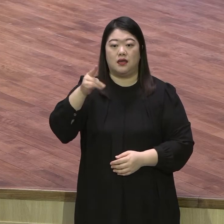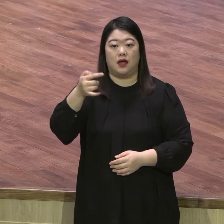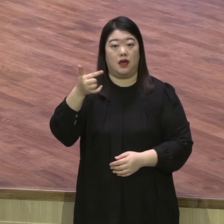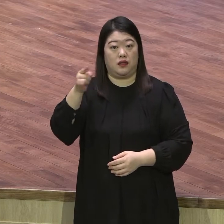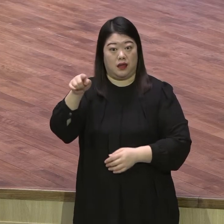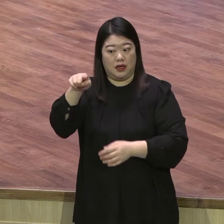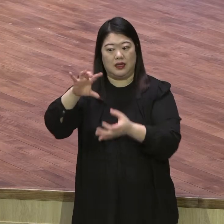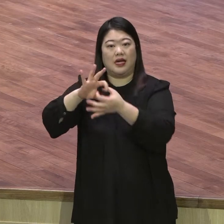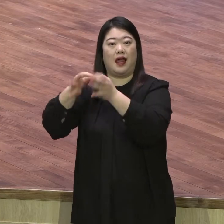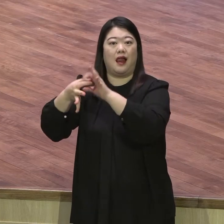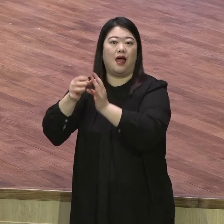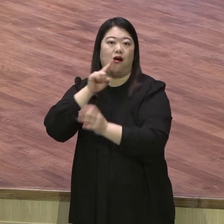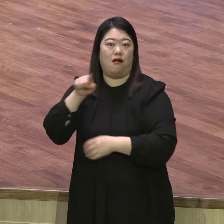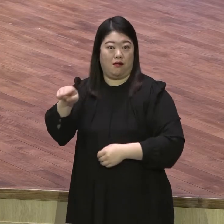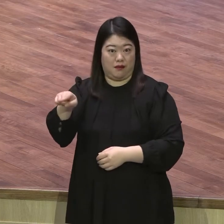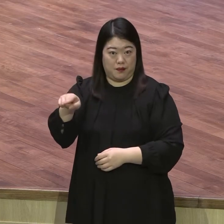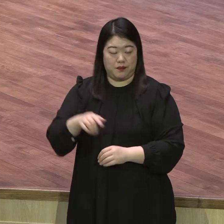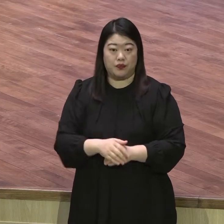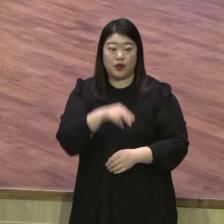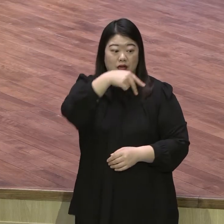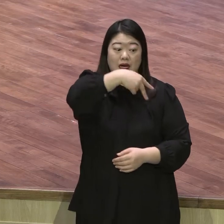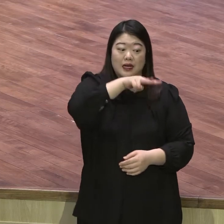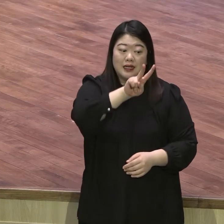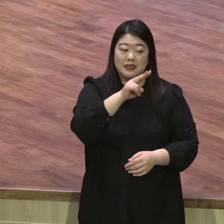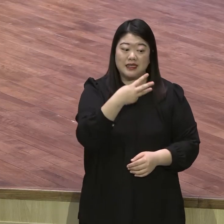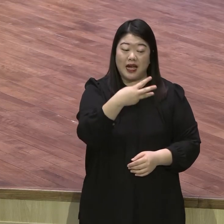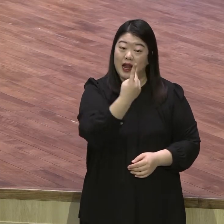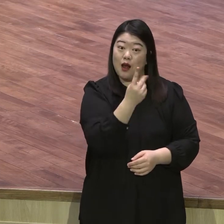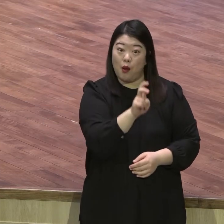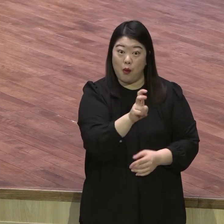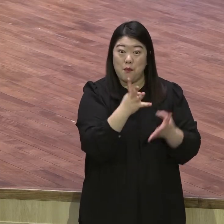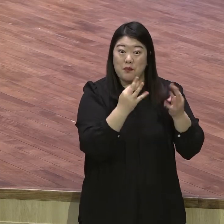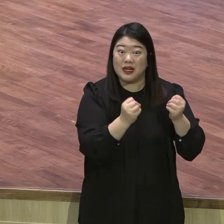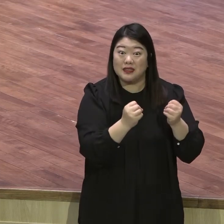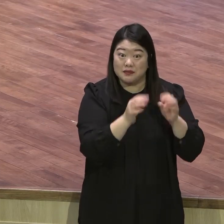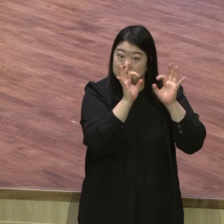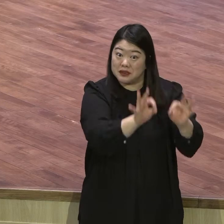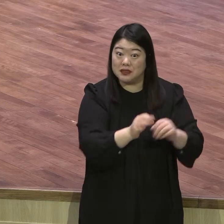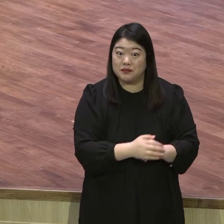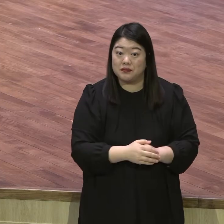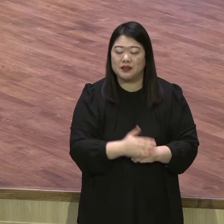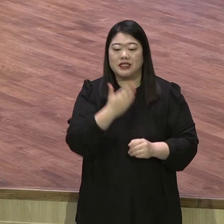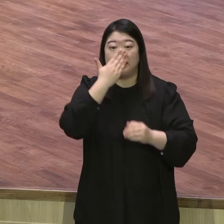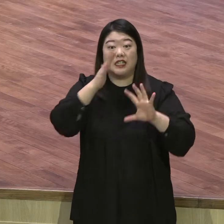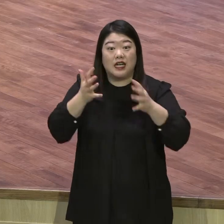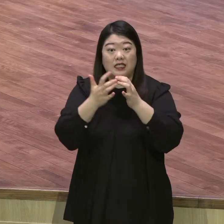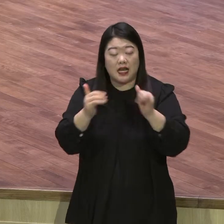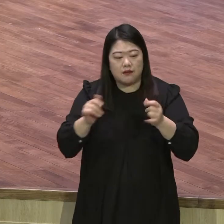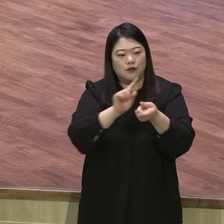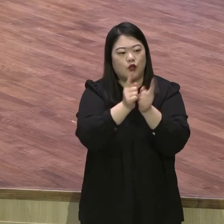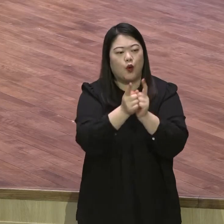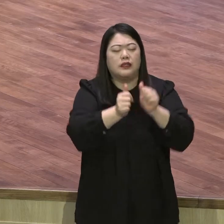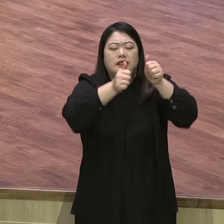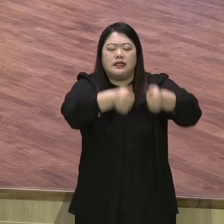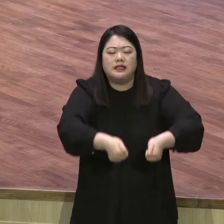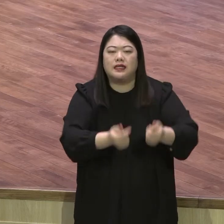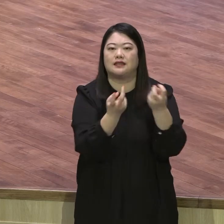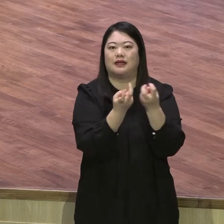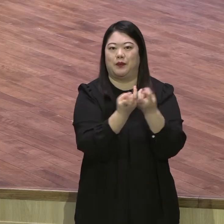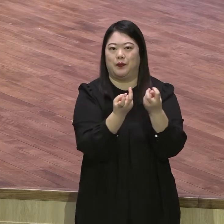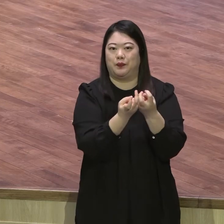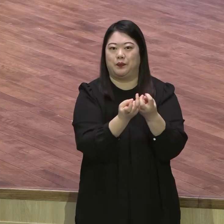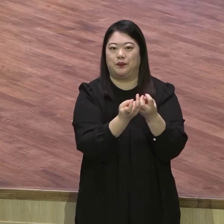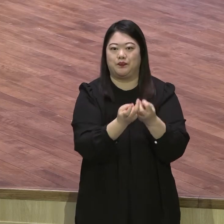많이 들어보았을 거예요. 이스라엘 사람들이 인사해요. 왜냐? 역사적으로